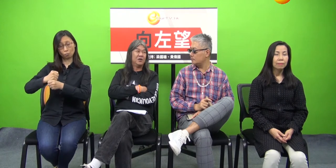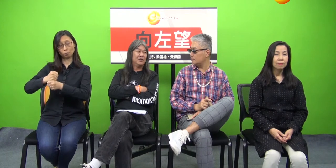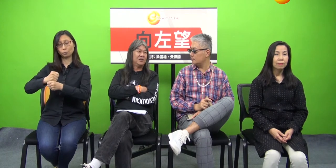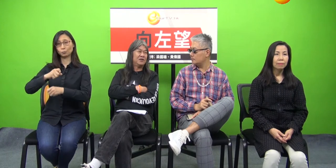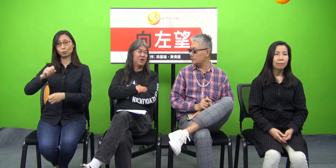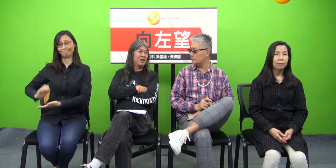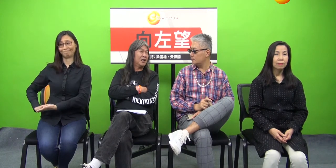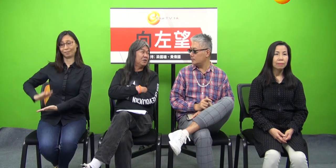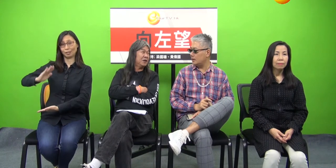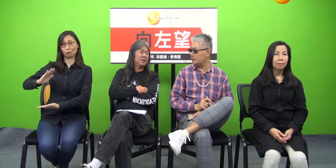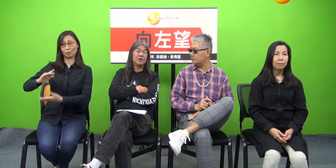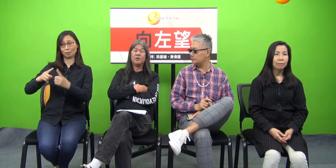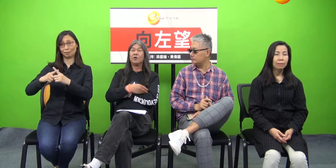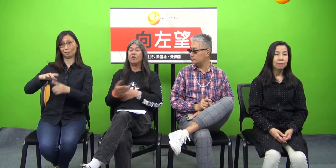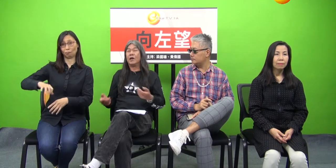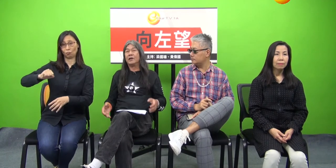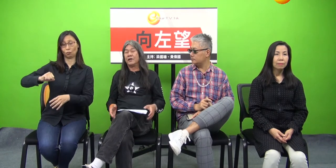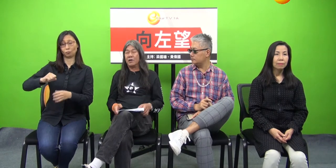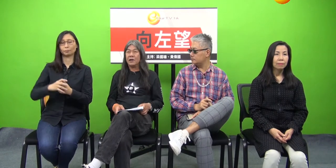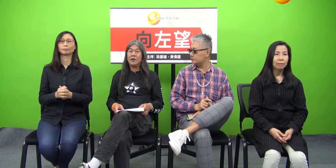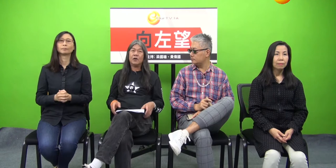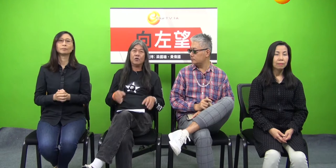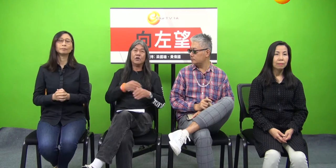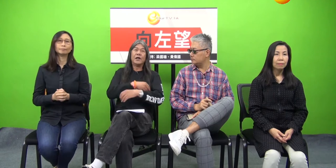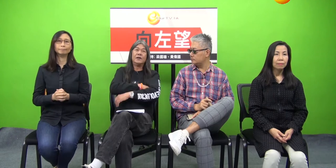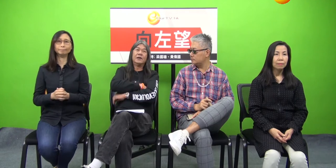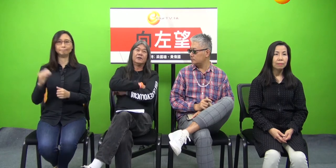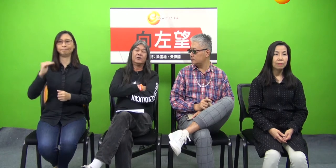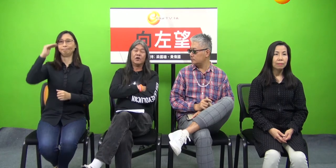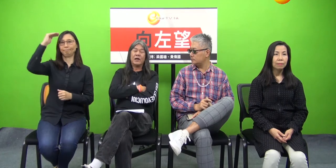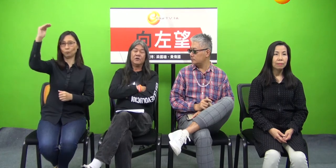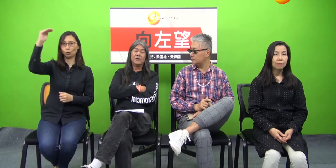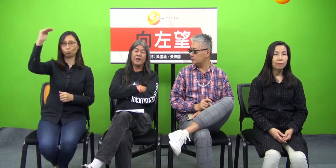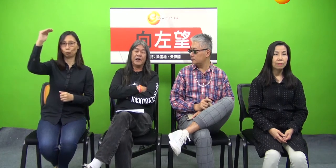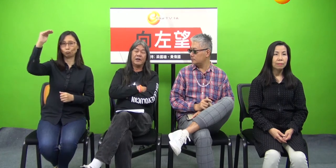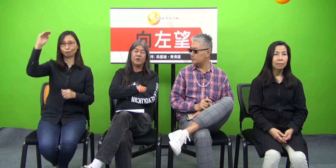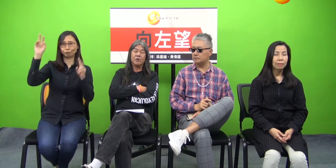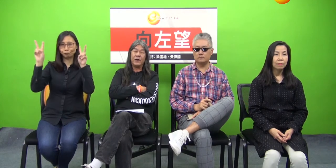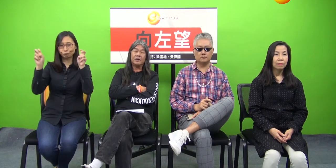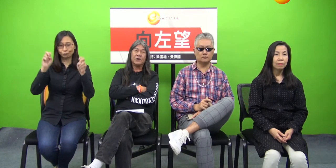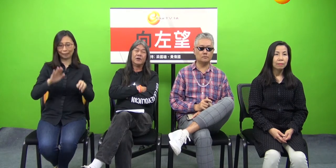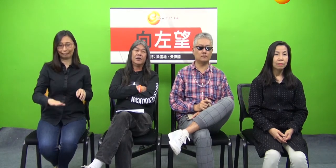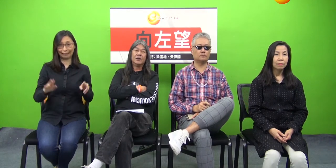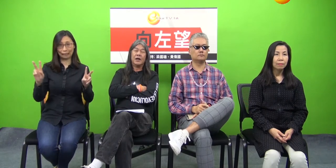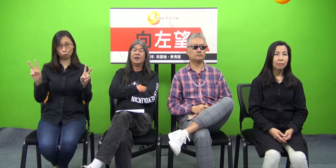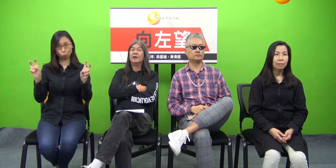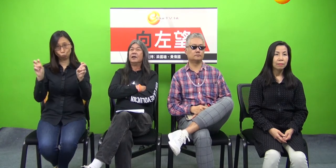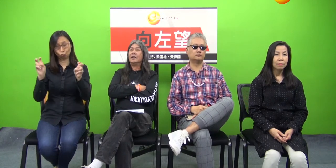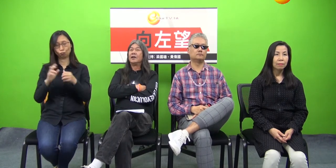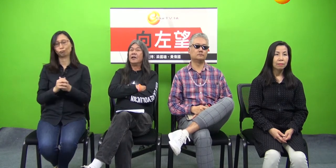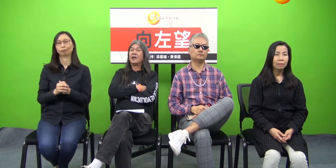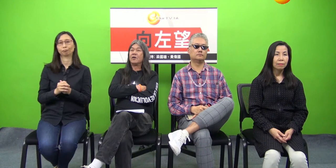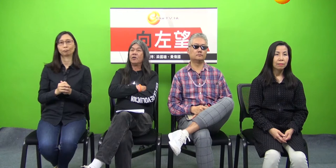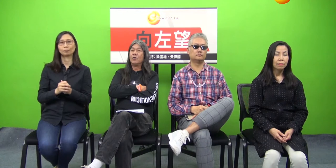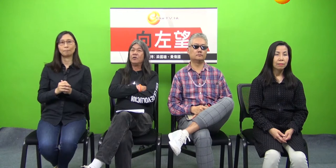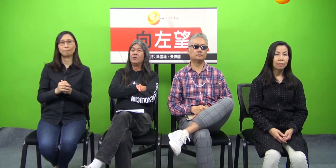去摧殘，是不是？所以我用高、即是所謂高端低端，對低端的 high end low end 這樣。其